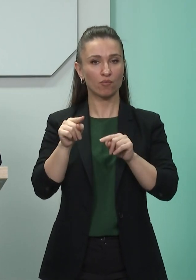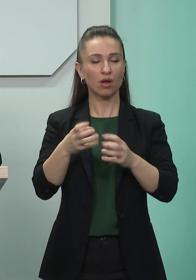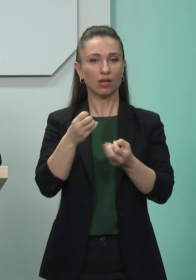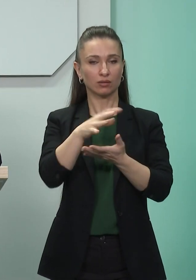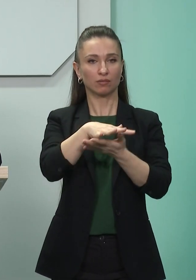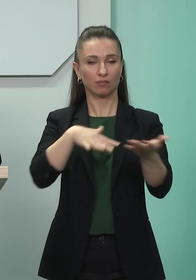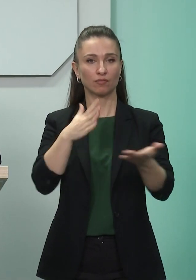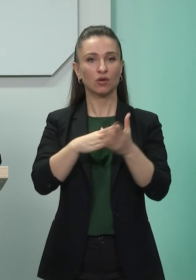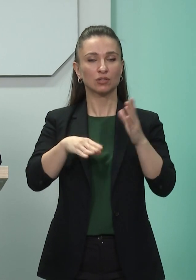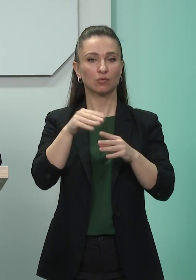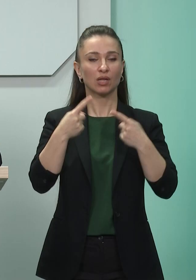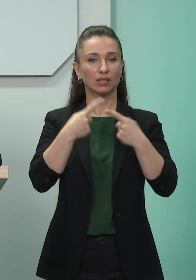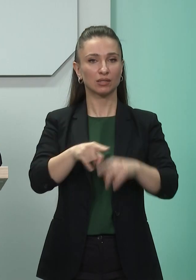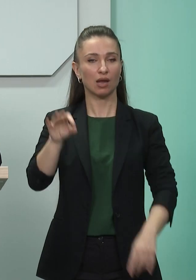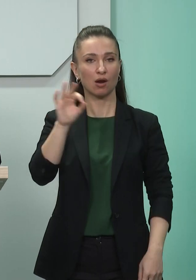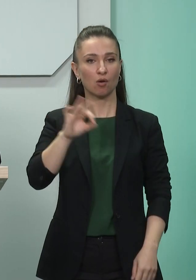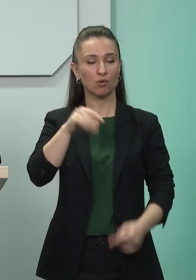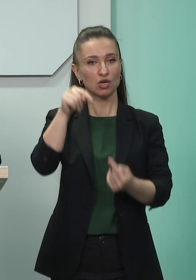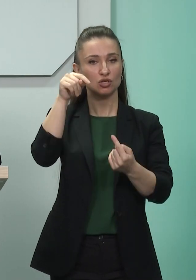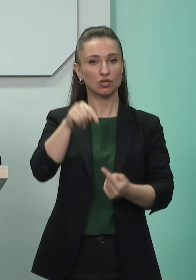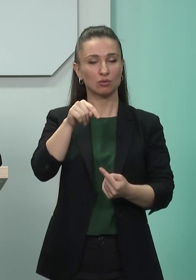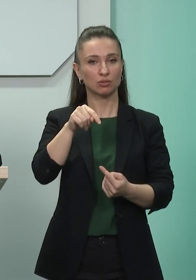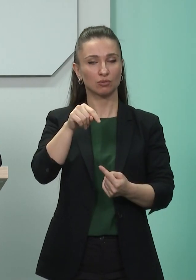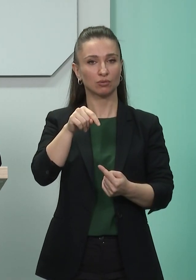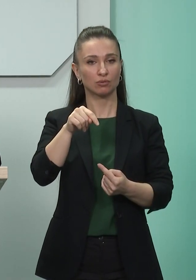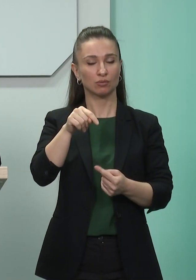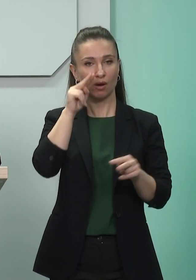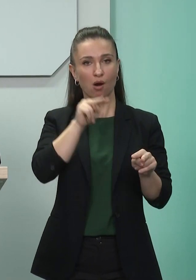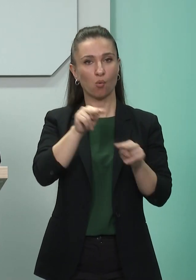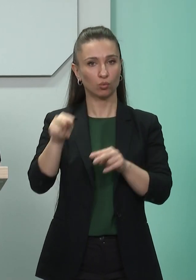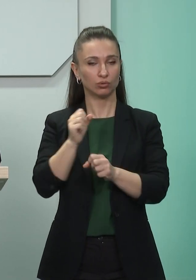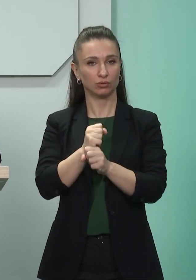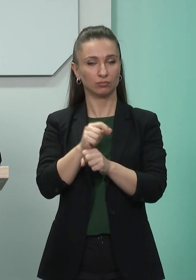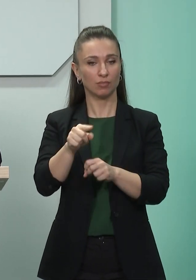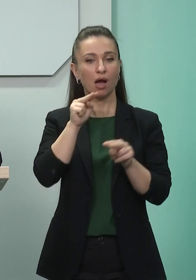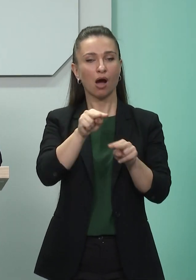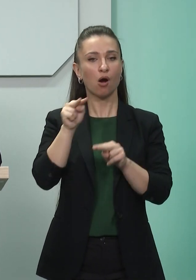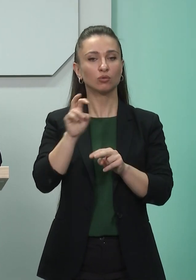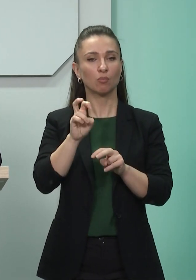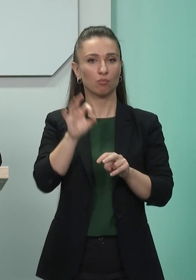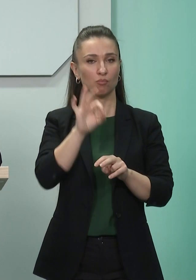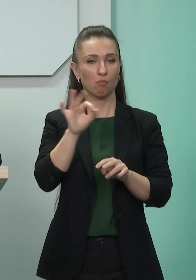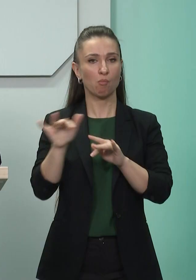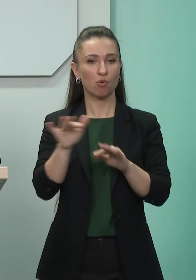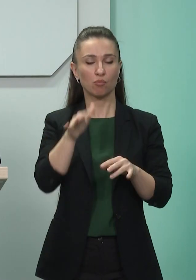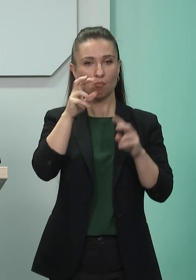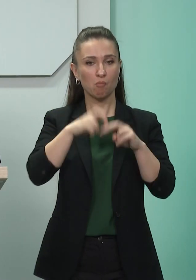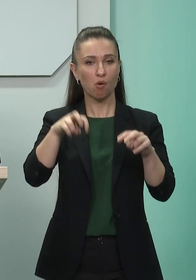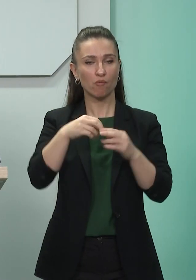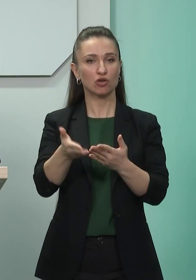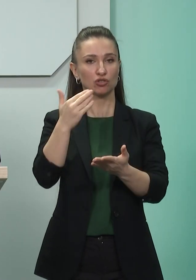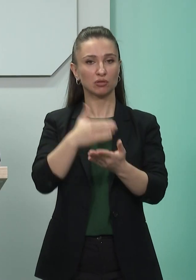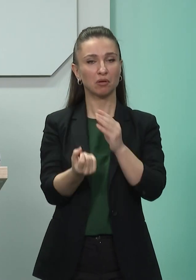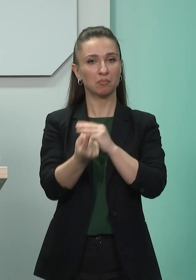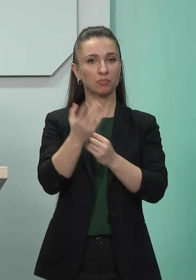კვლავ ატარებს საარჩევნო ტექნოლოგიების შესაბამისობის აუდიტს. აუდიტირების პროცესს მოკლევის შედეგად